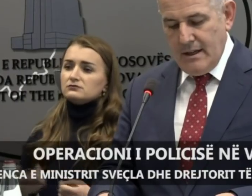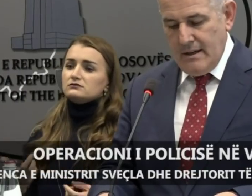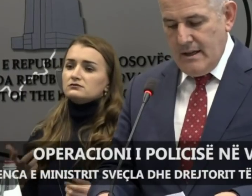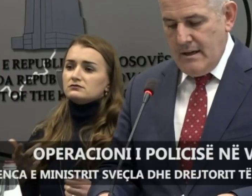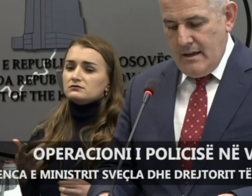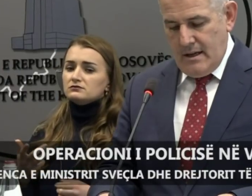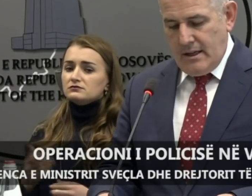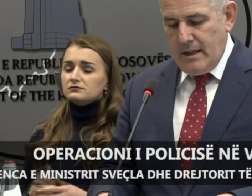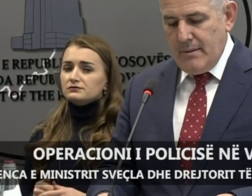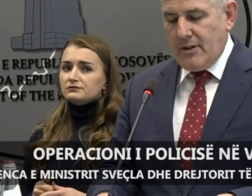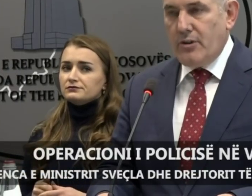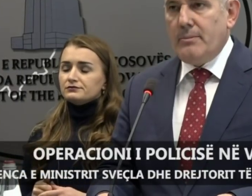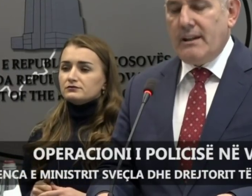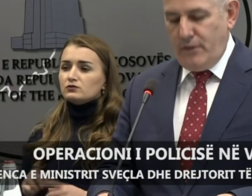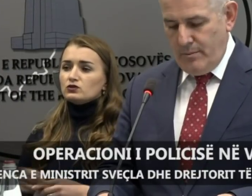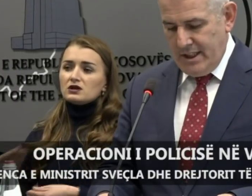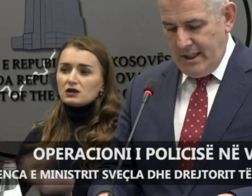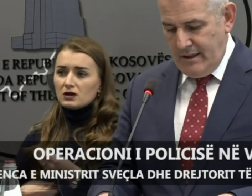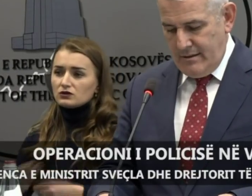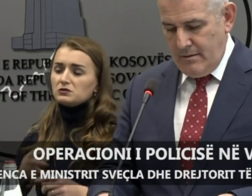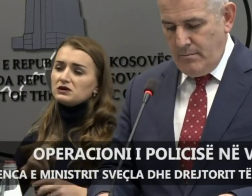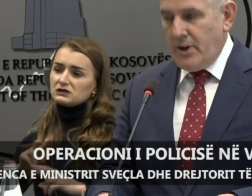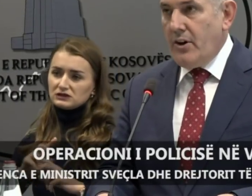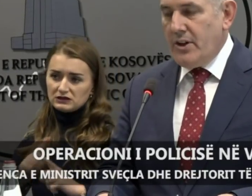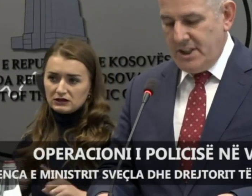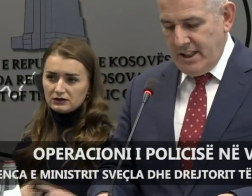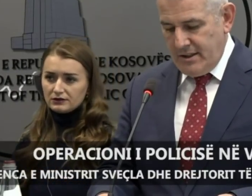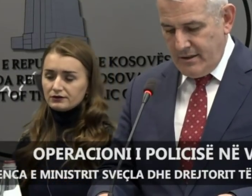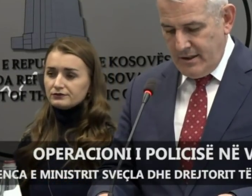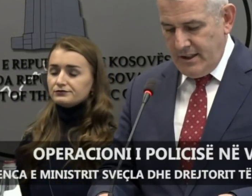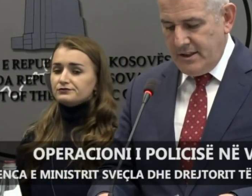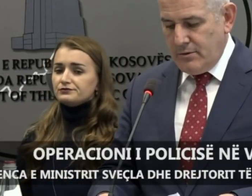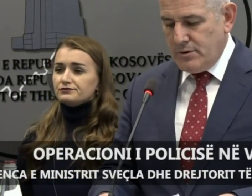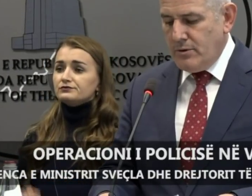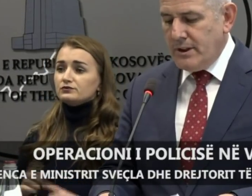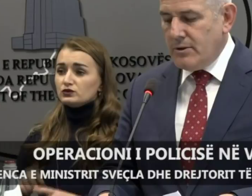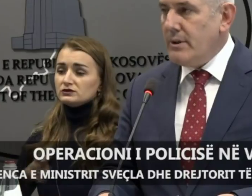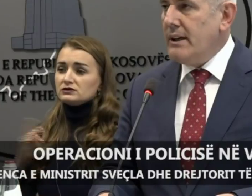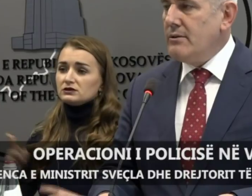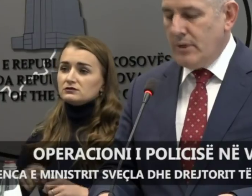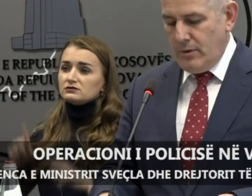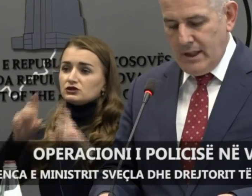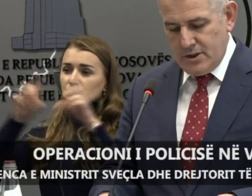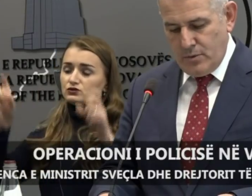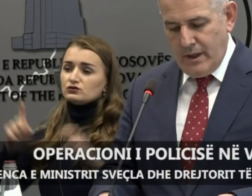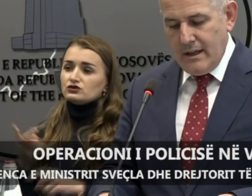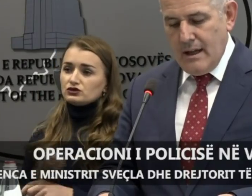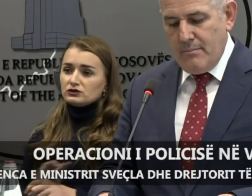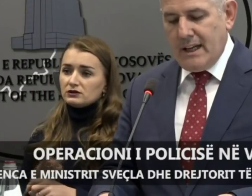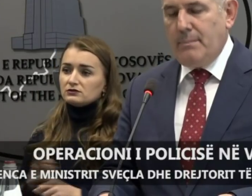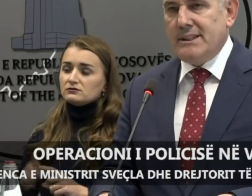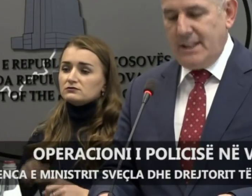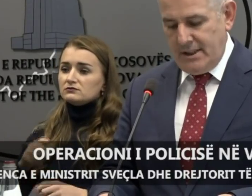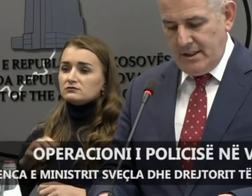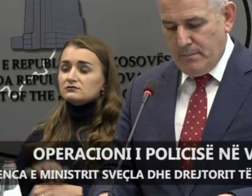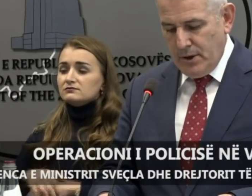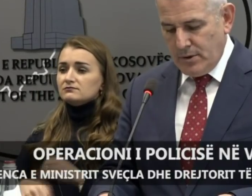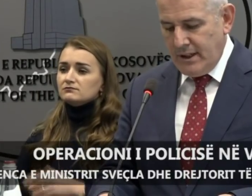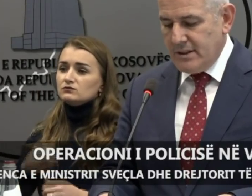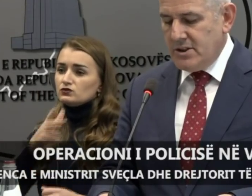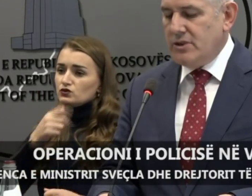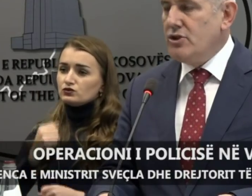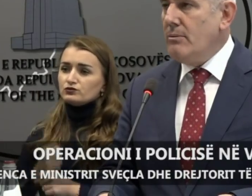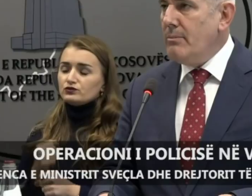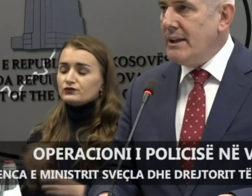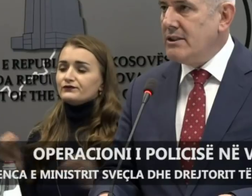trafikimi, krimi ekonomik e formatira. Por në anën tjetër, institucionet tona janë duke u angazhuar me kapacitetet